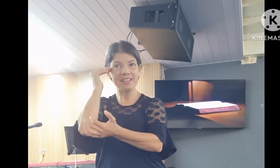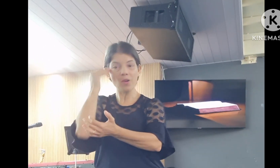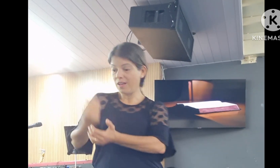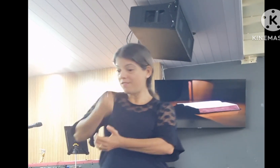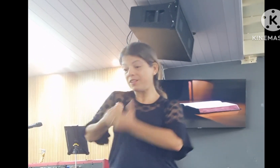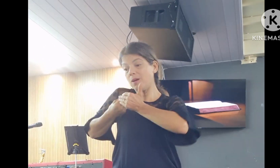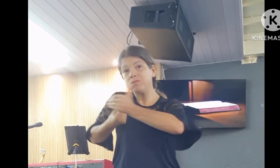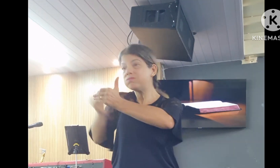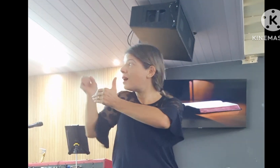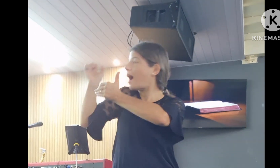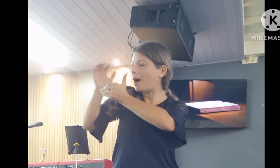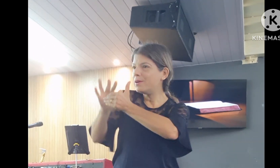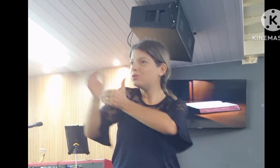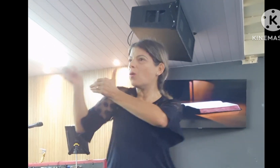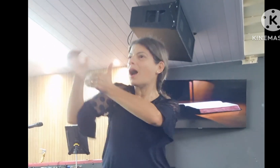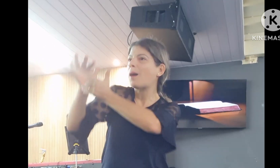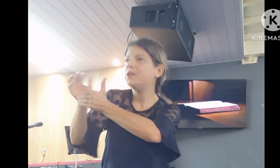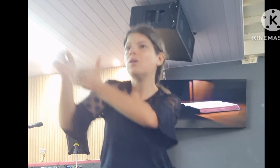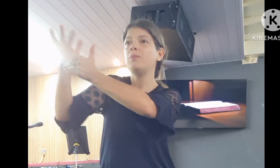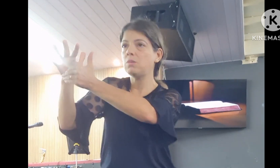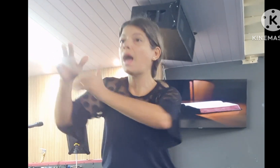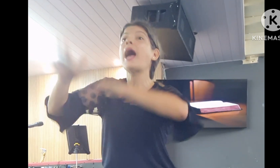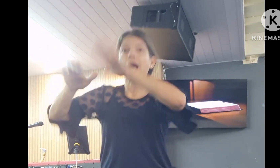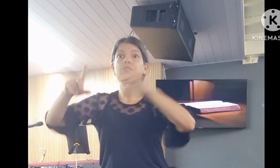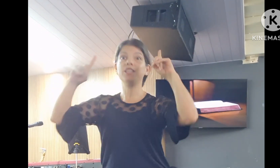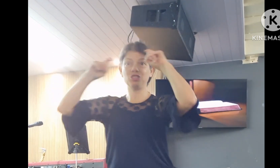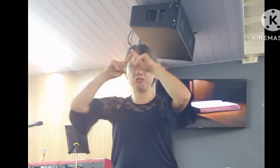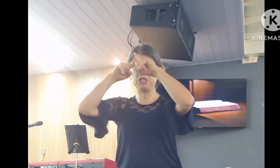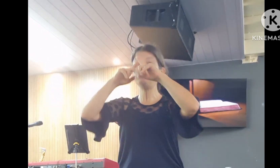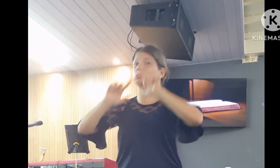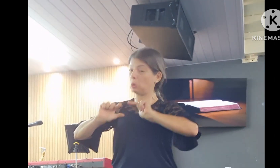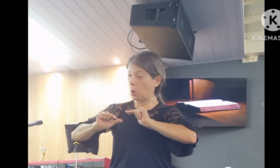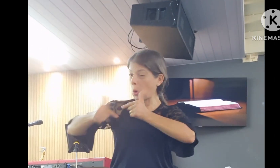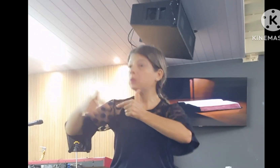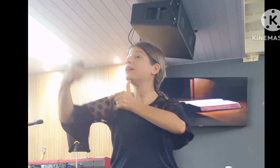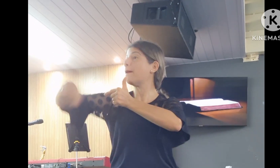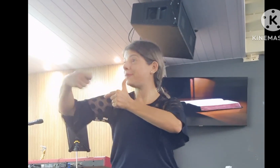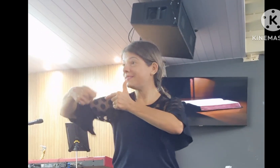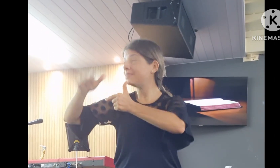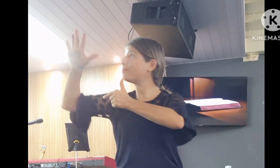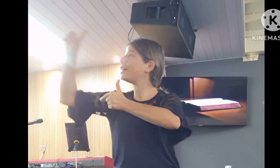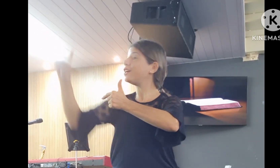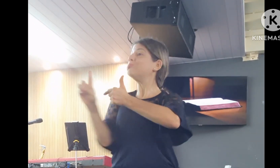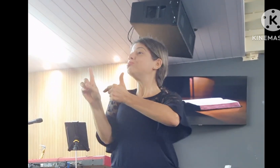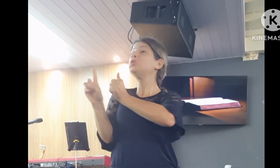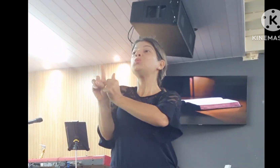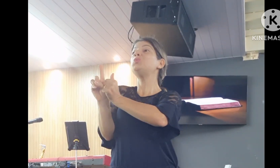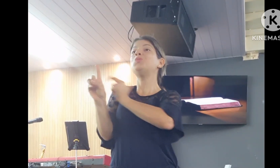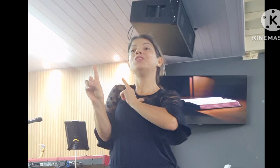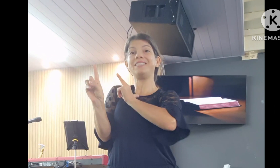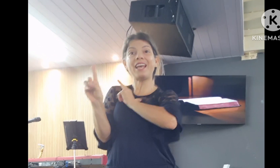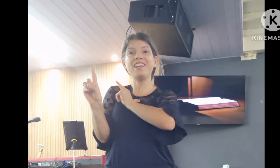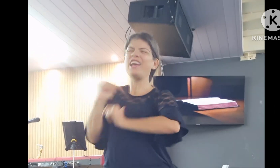As lutas vêm para nos fortalecer e para nos fazer garantir que eu sei quem eu sou